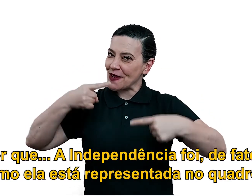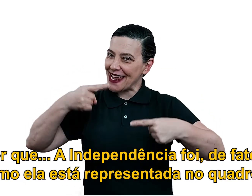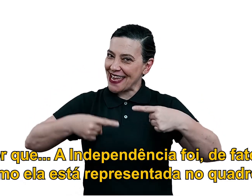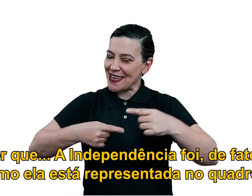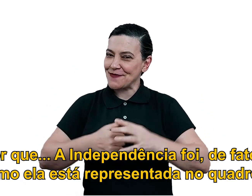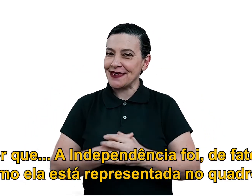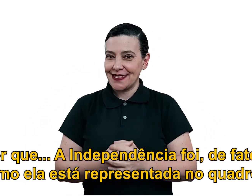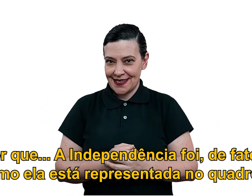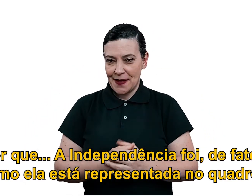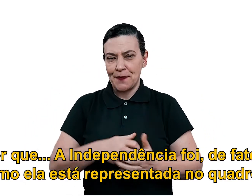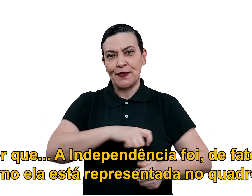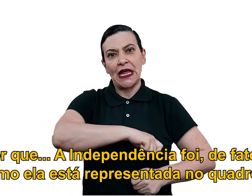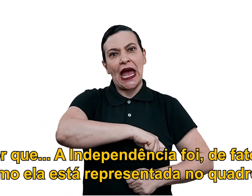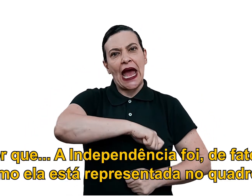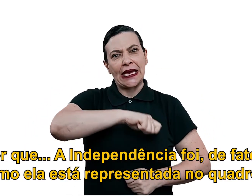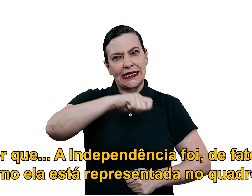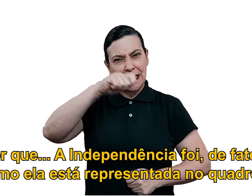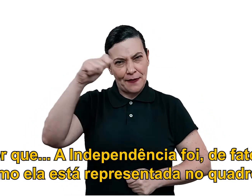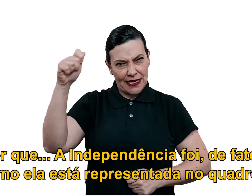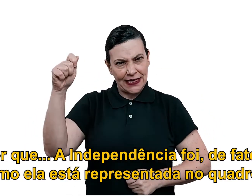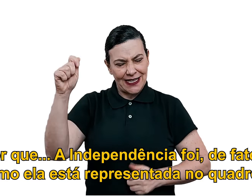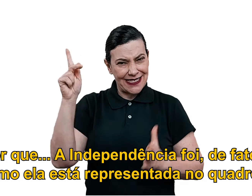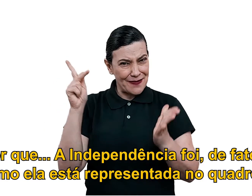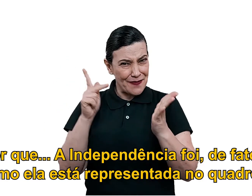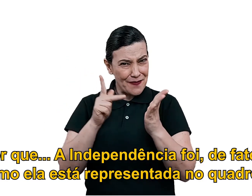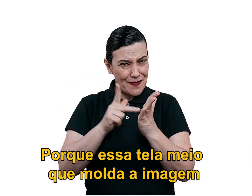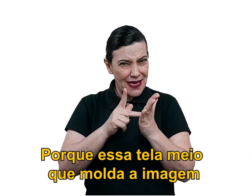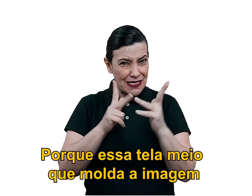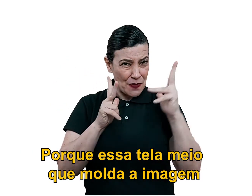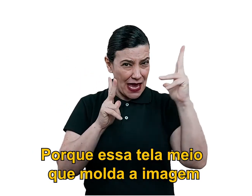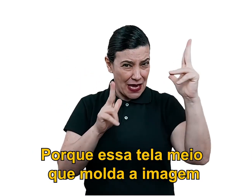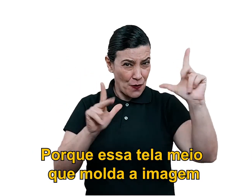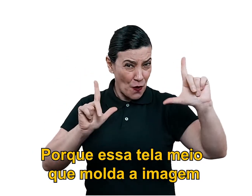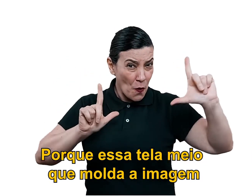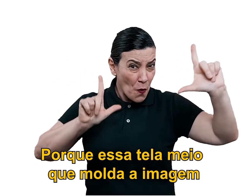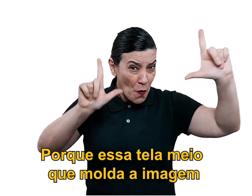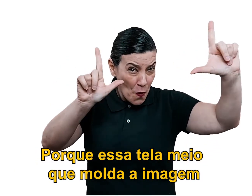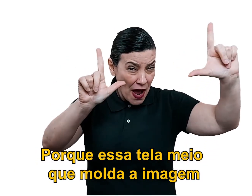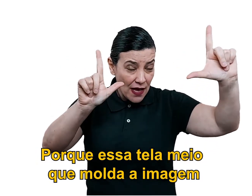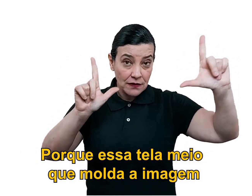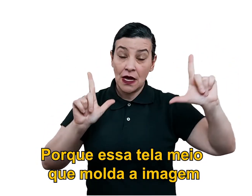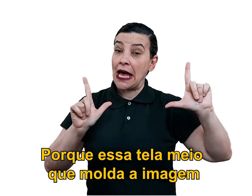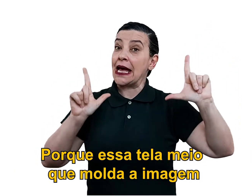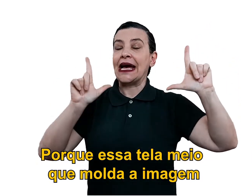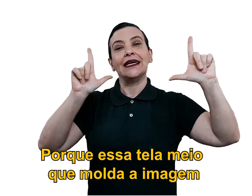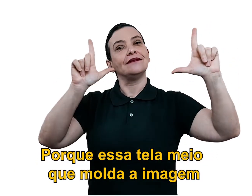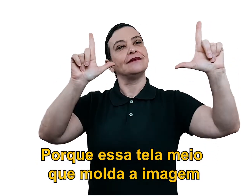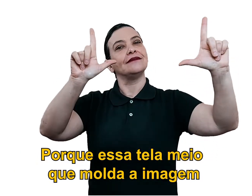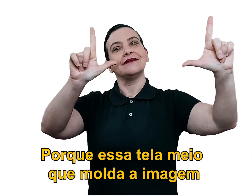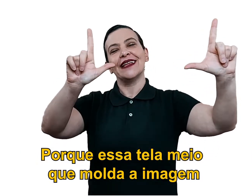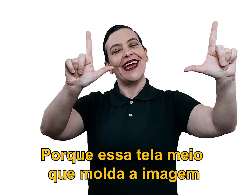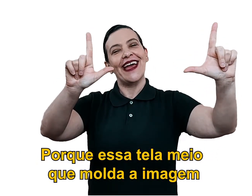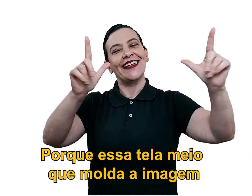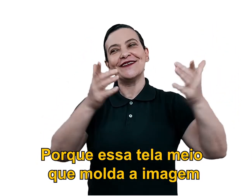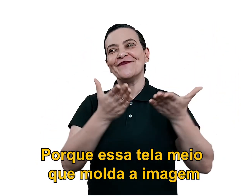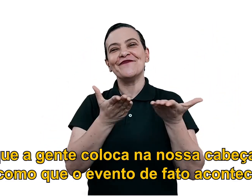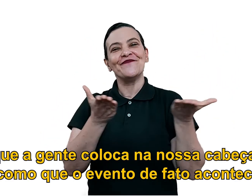Porque a independência foi, de fato, como ela está representada no quadro, porque essa tela, ela meio que molda, né, a imagem que a